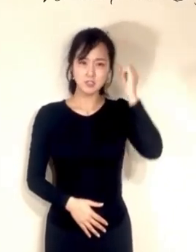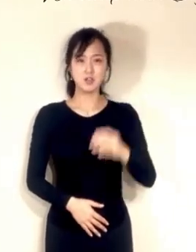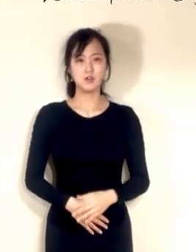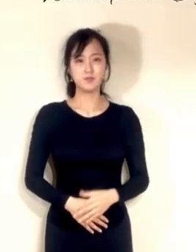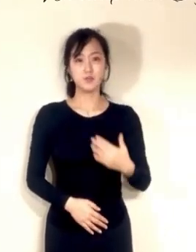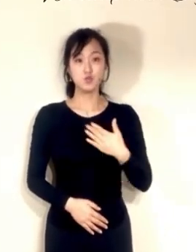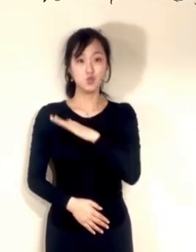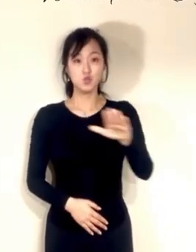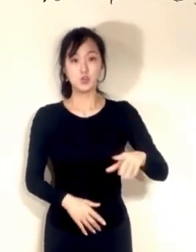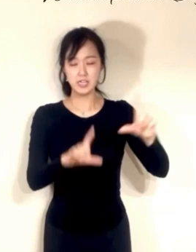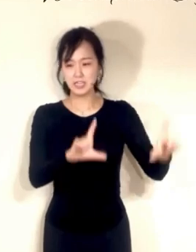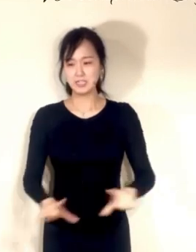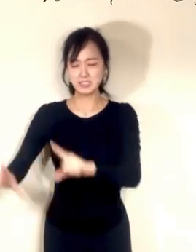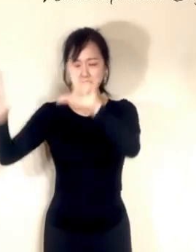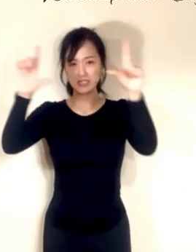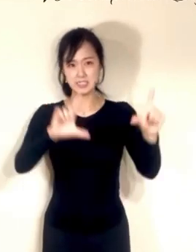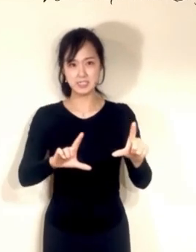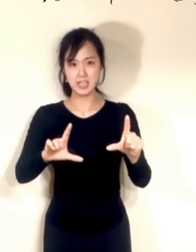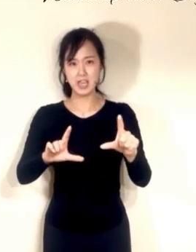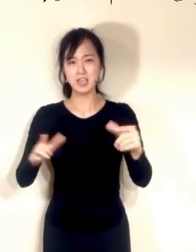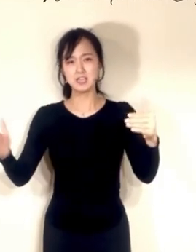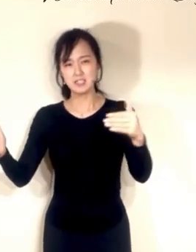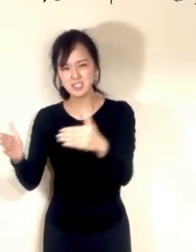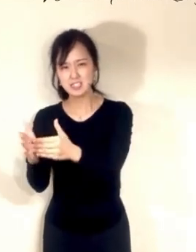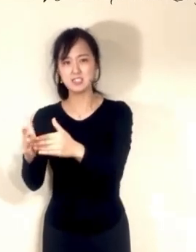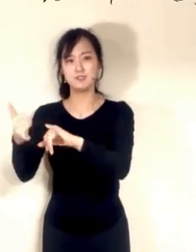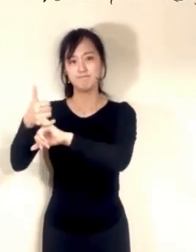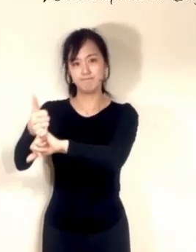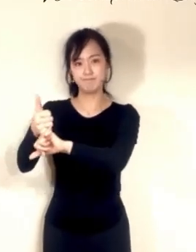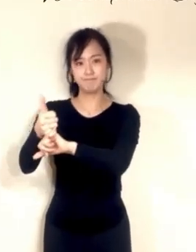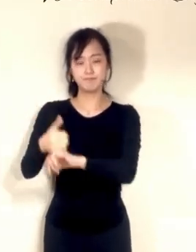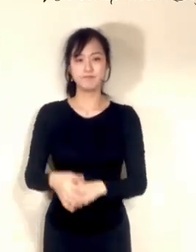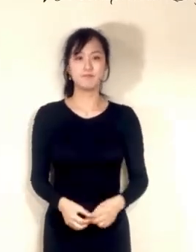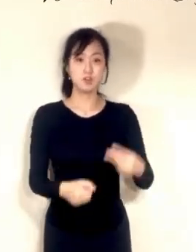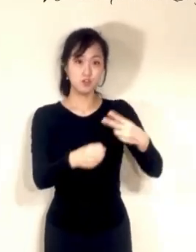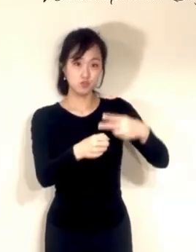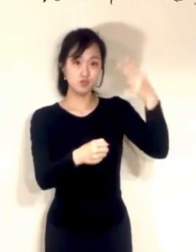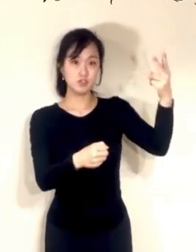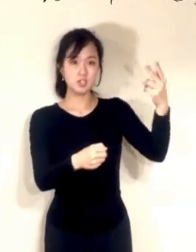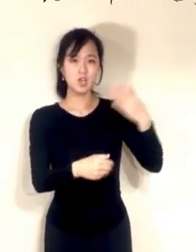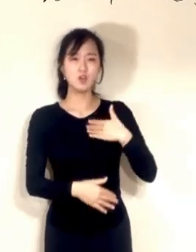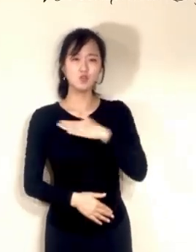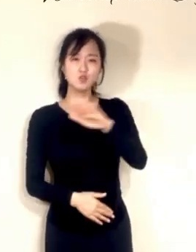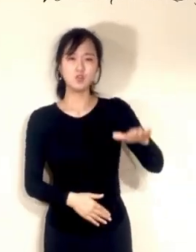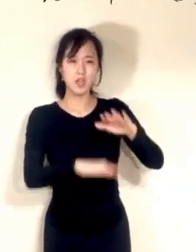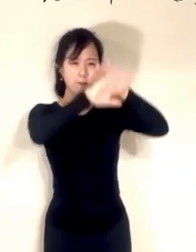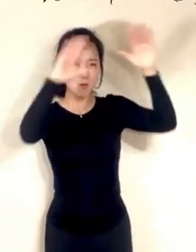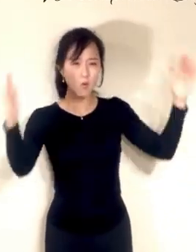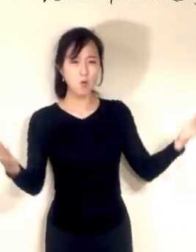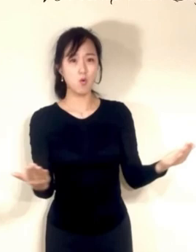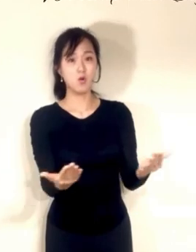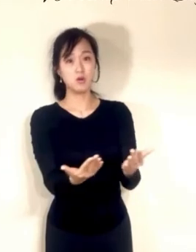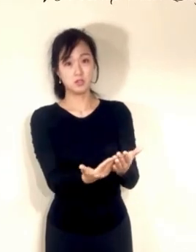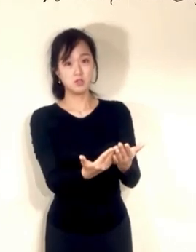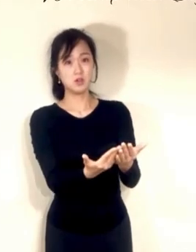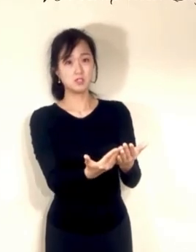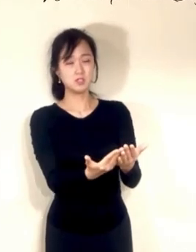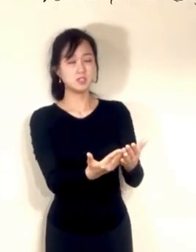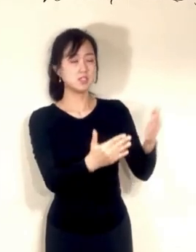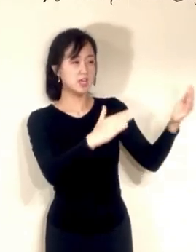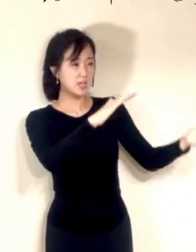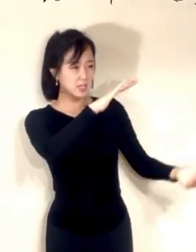둘째, 우리가 추구하고 얻고자 하는 모든 것이 나에게 달린 것이 아니라 만사를